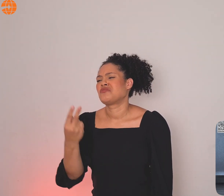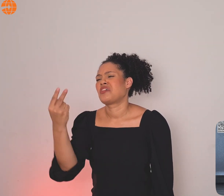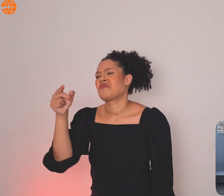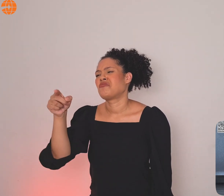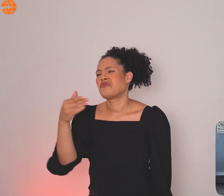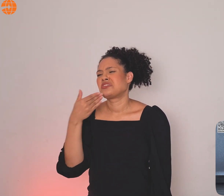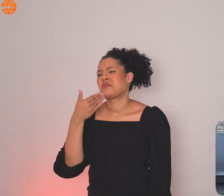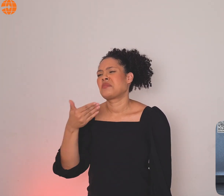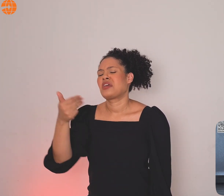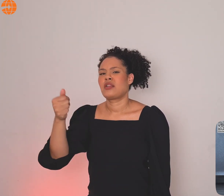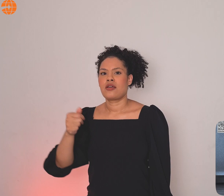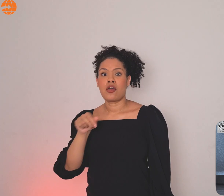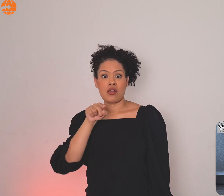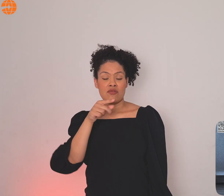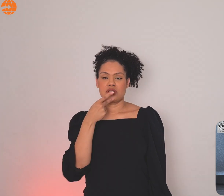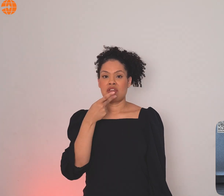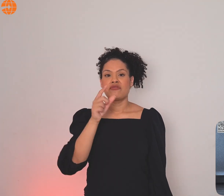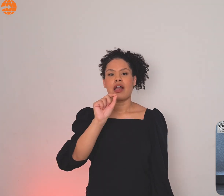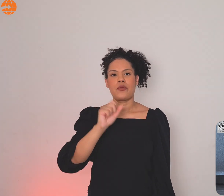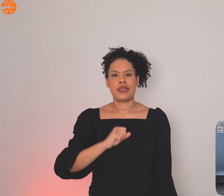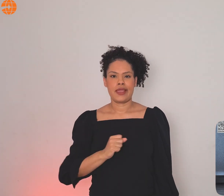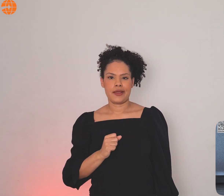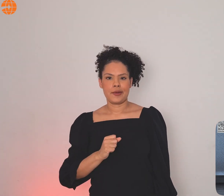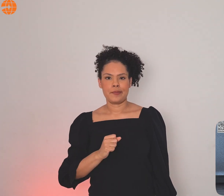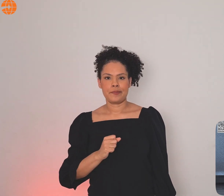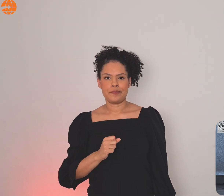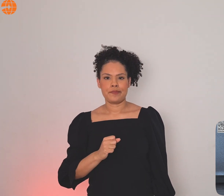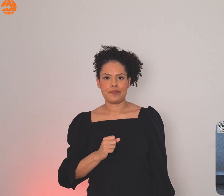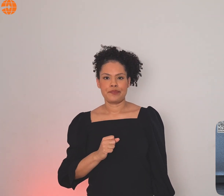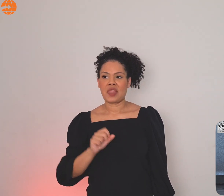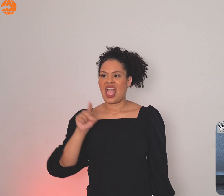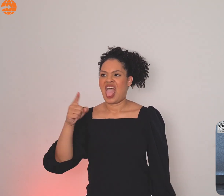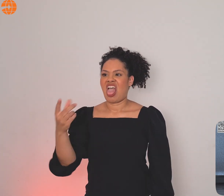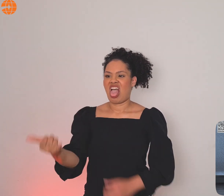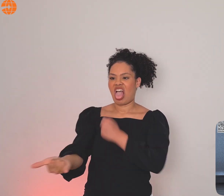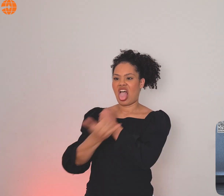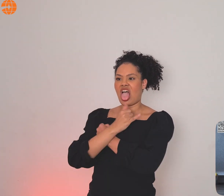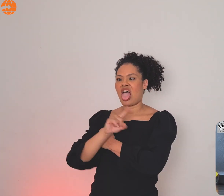Não foi traição não foi abandono não, foi livramento.